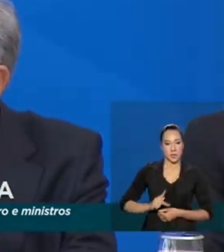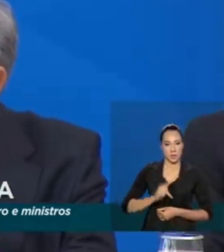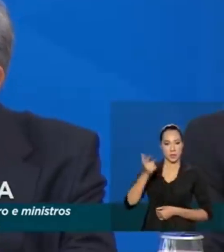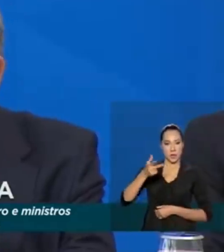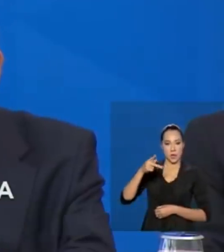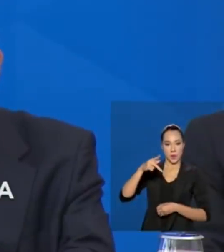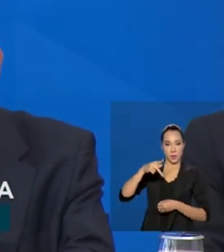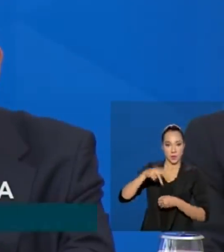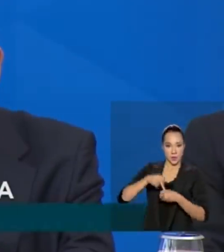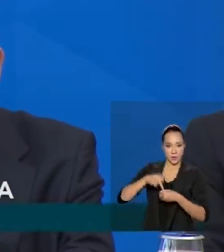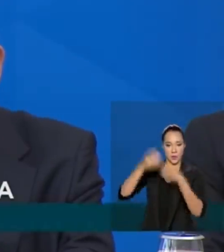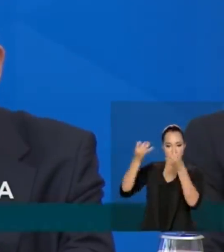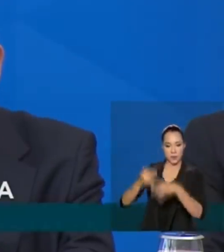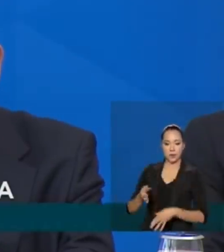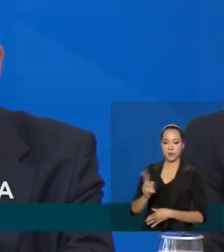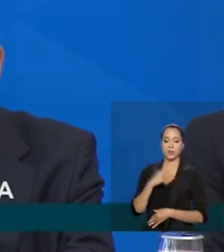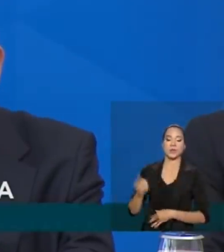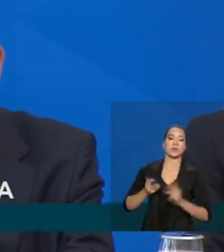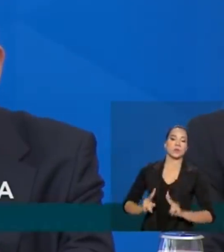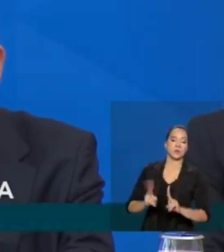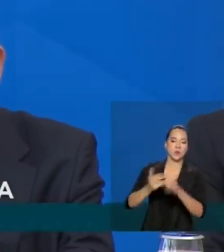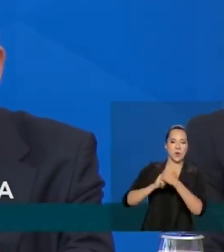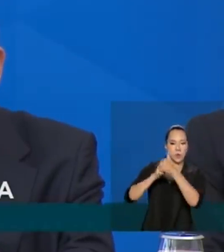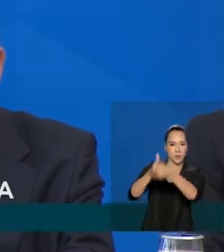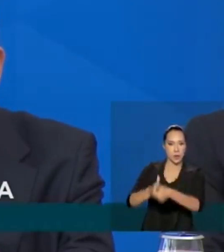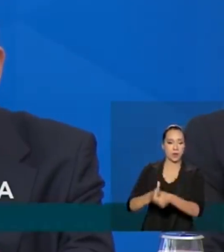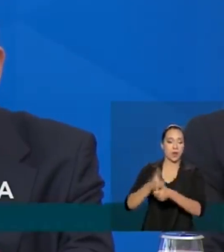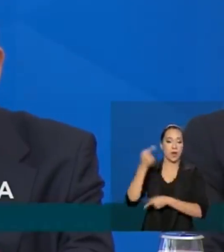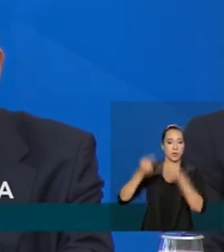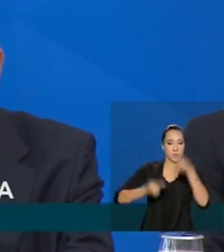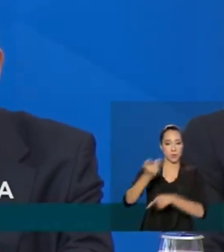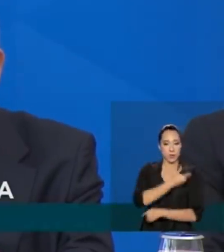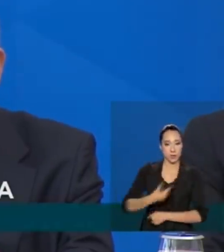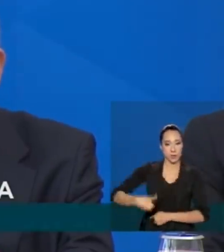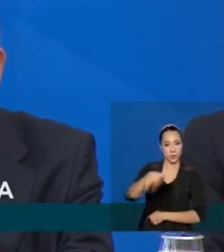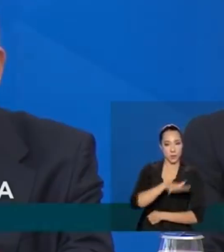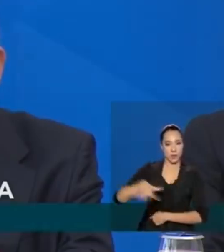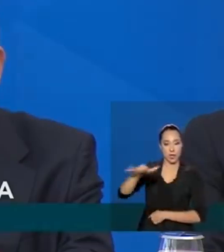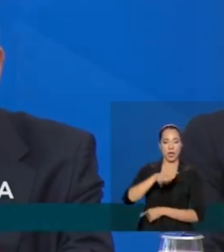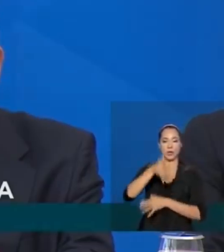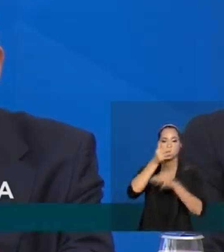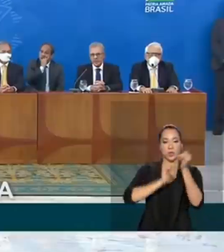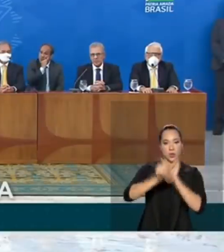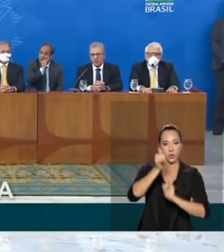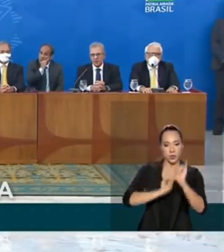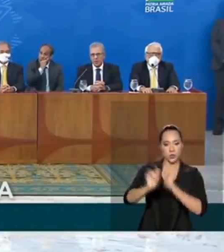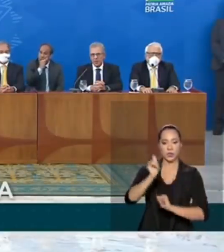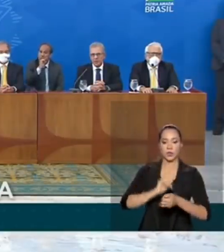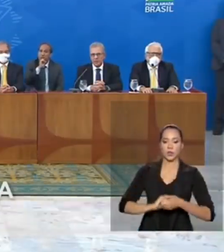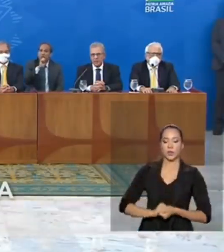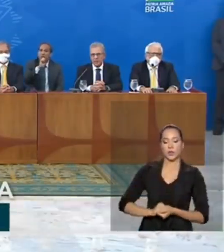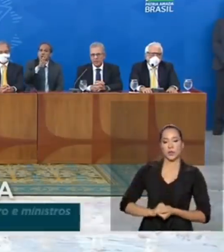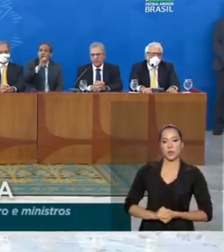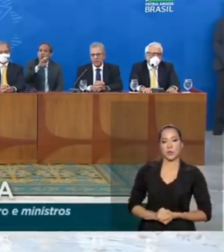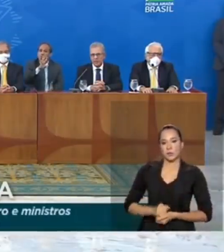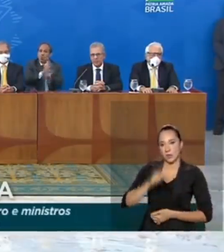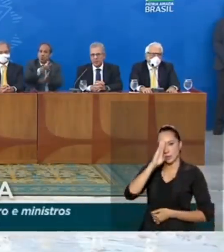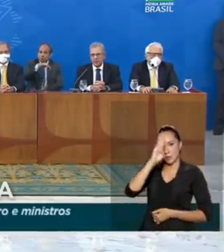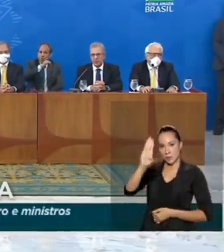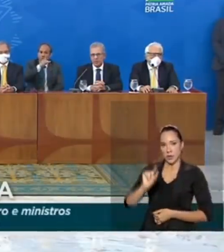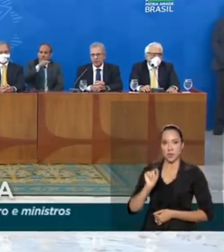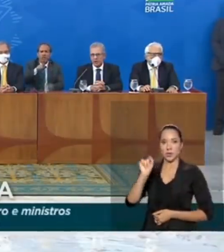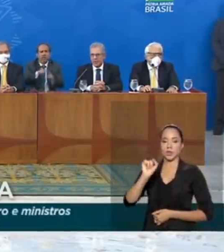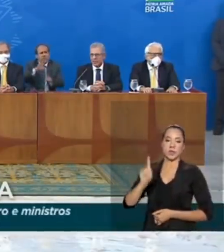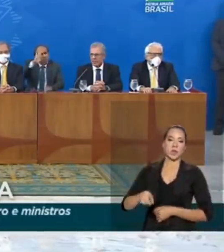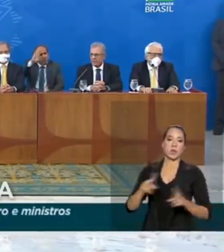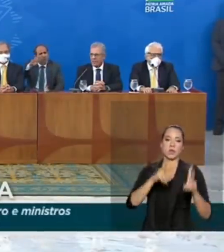nós continuamos acompanhando as políticas públicas do setor de energia, principalmente no que diz